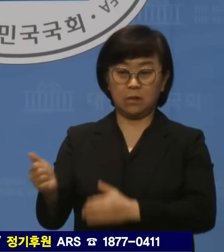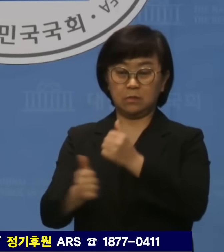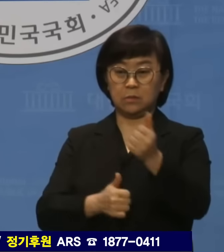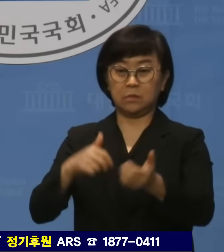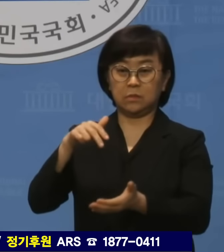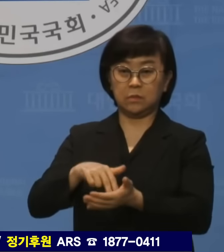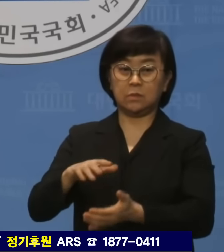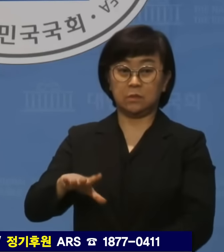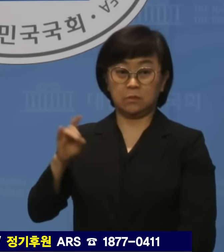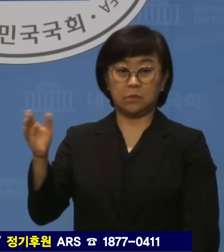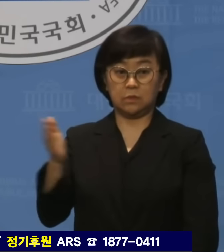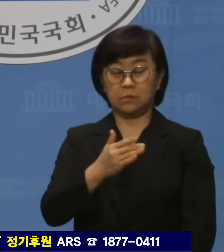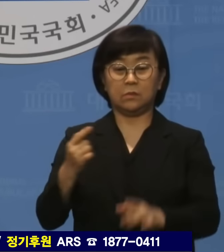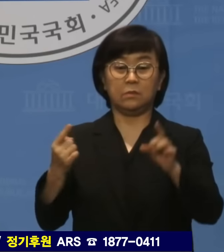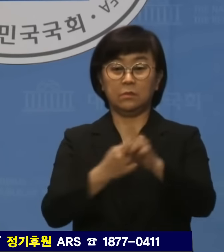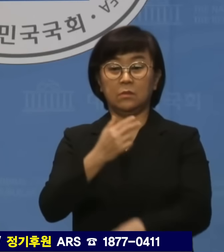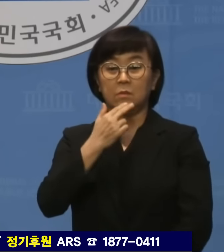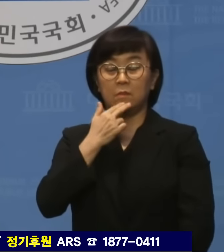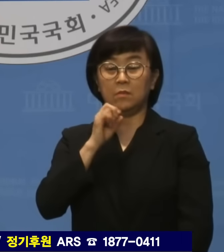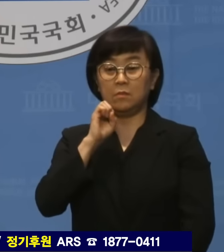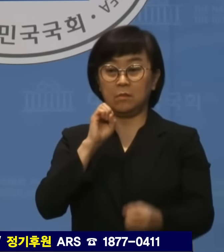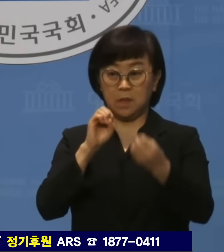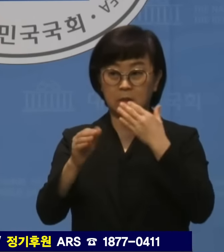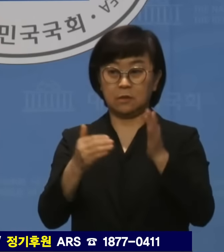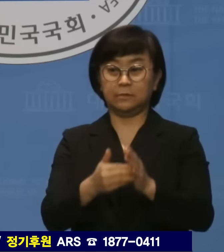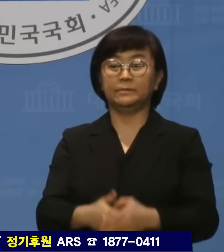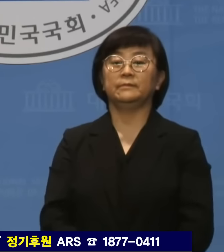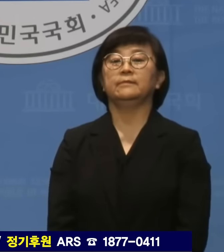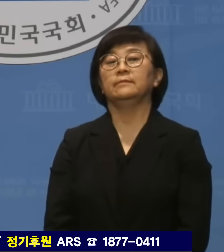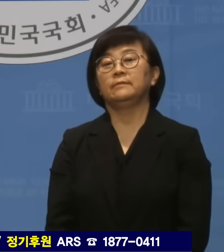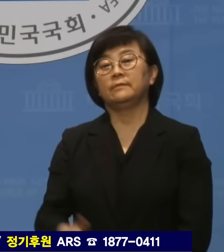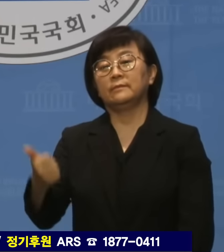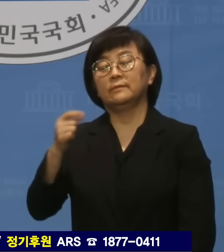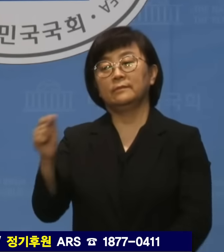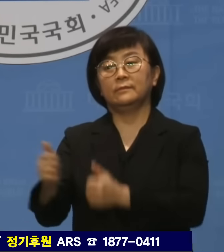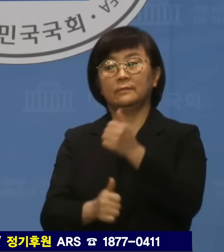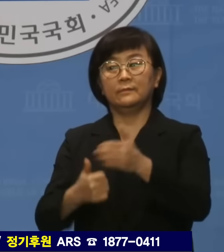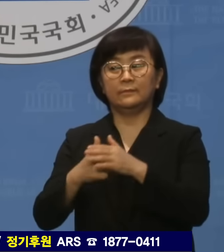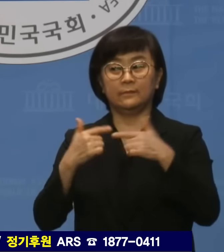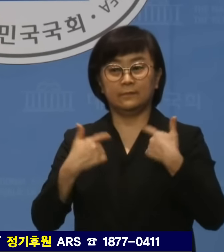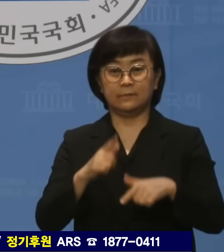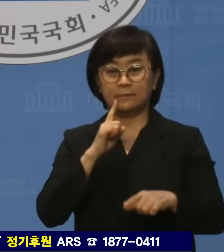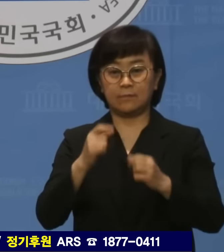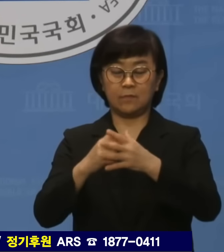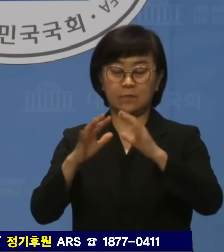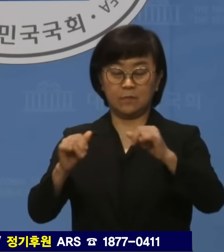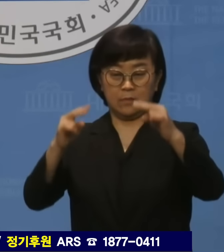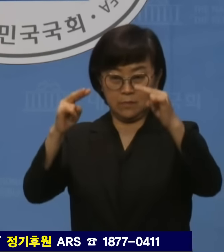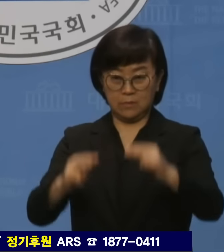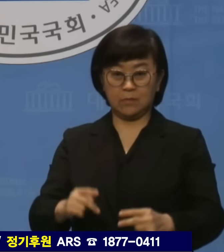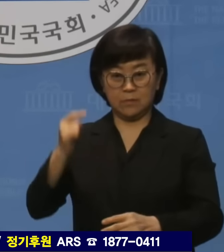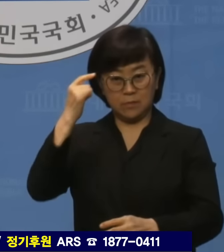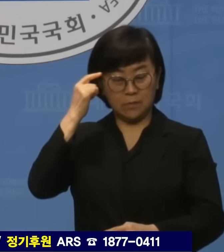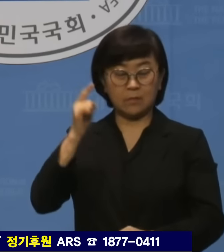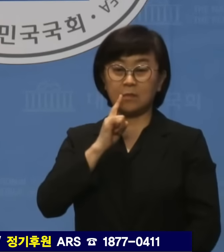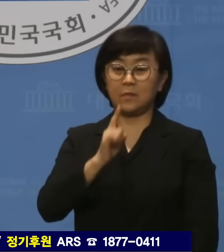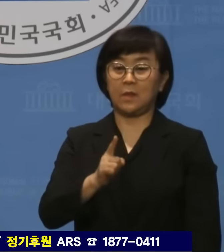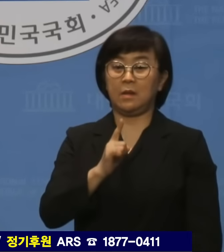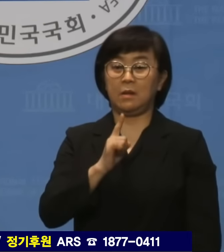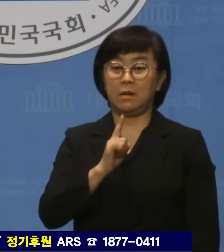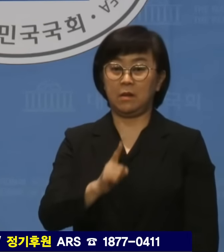입장은 처음부터 변한 것이 없다고 했습니다 한장 강조하던 국민 눈높이에서 생각하겠다는